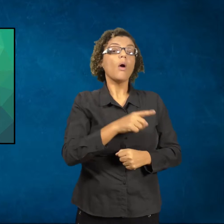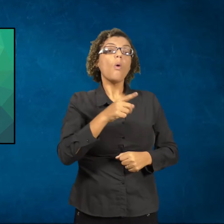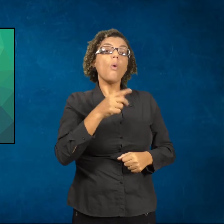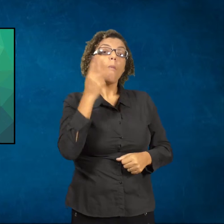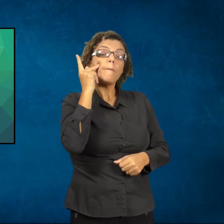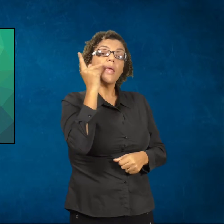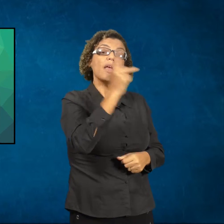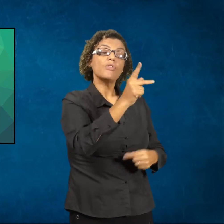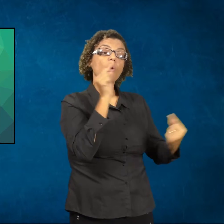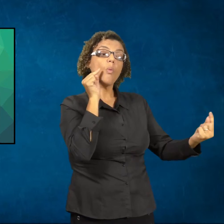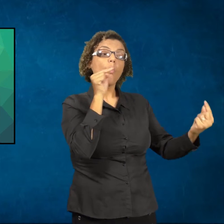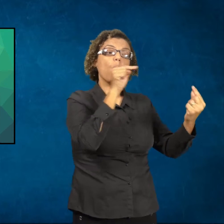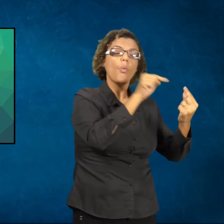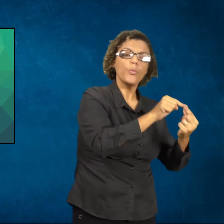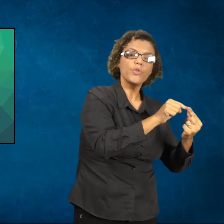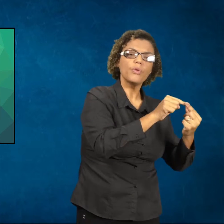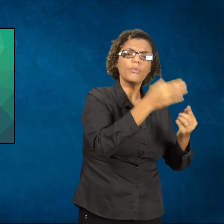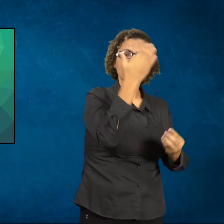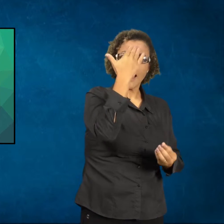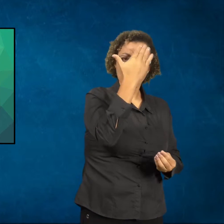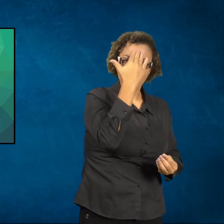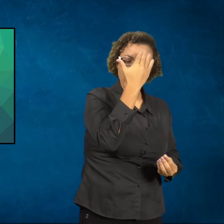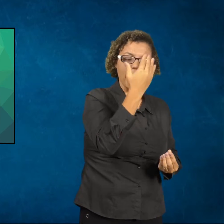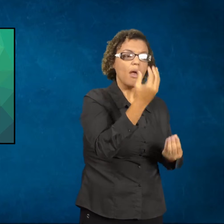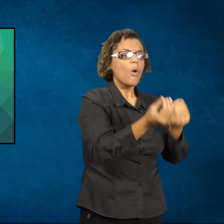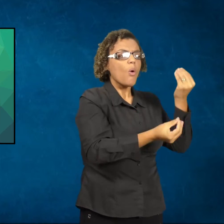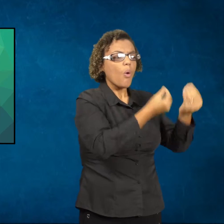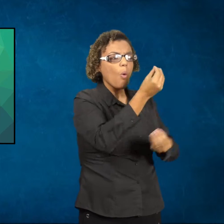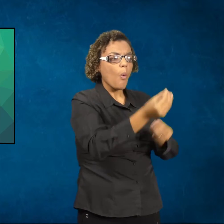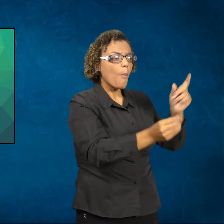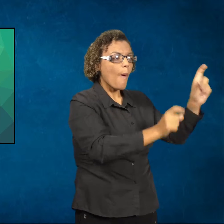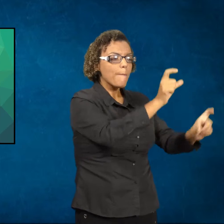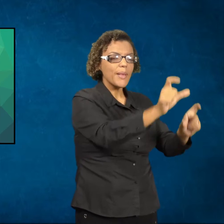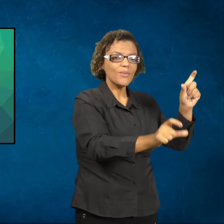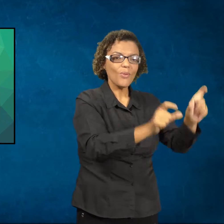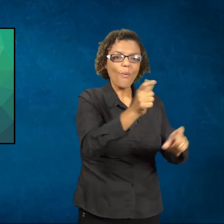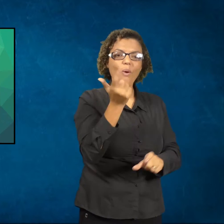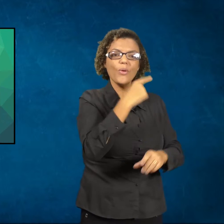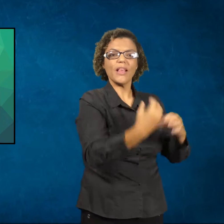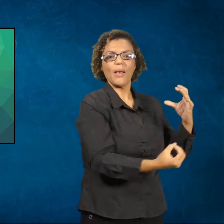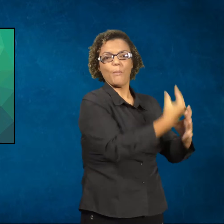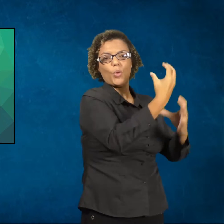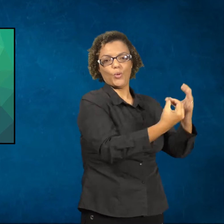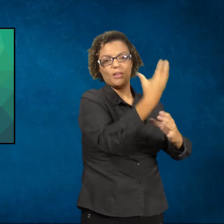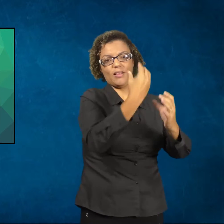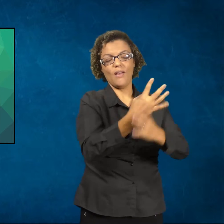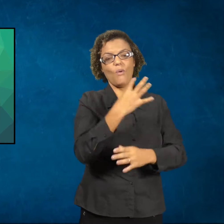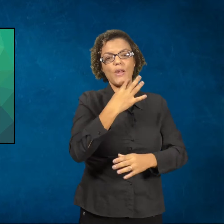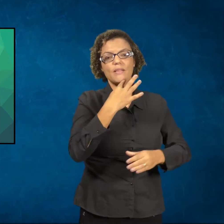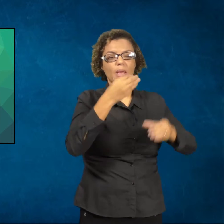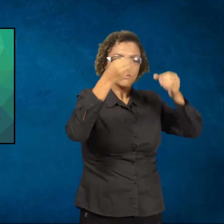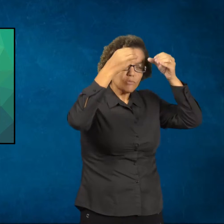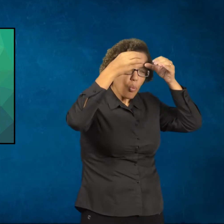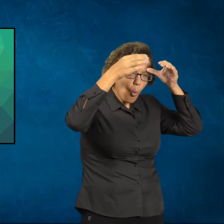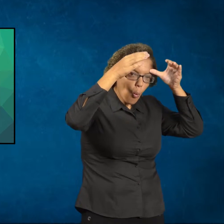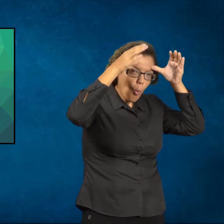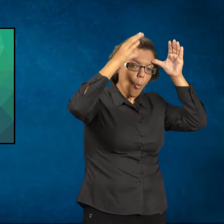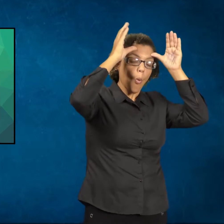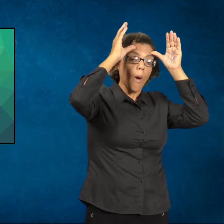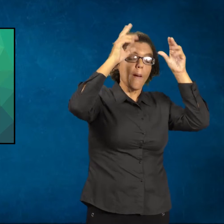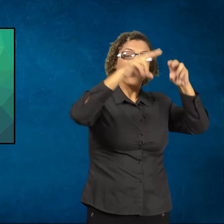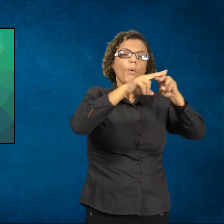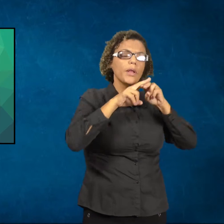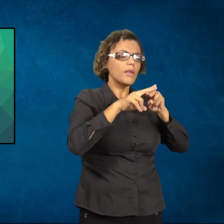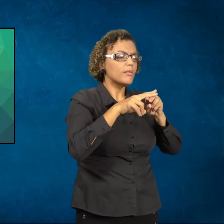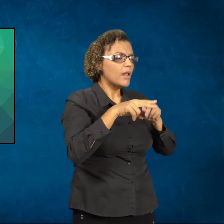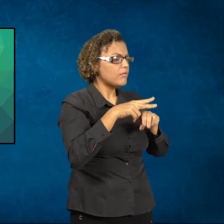como que o sujeito consegue produzir conhecimento. Para isso, ele foi lá na criança